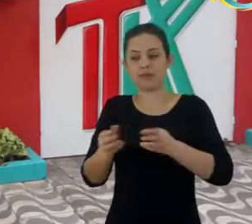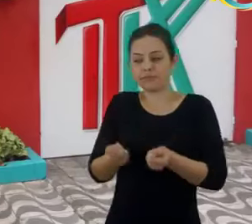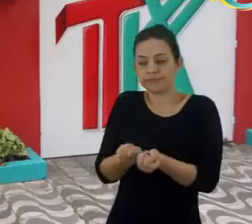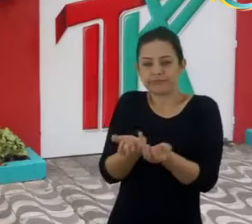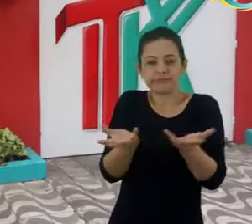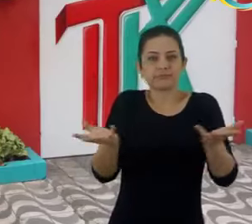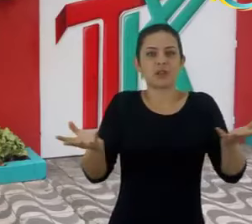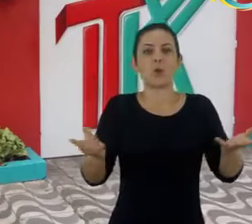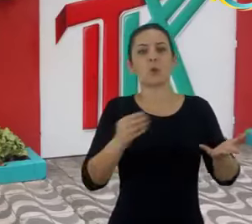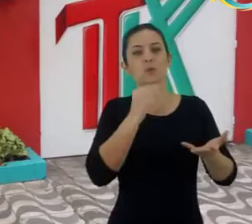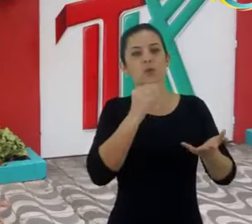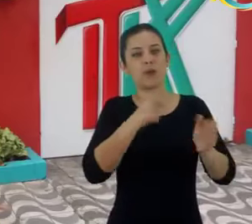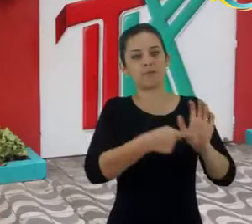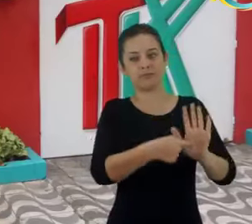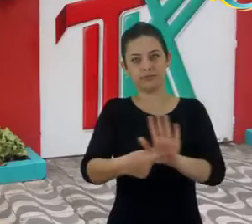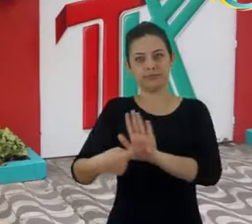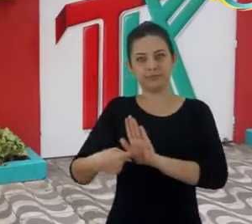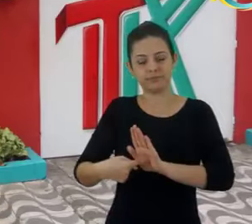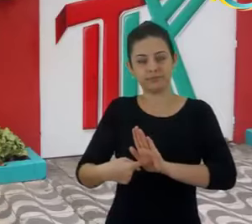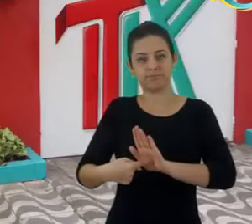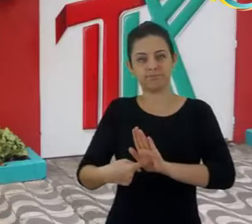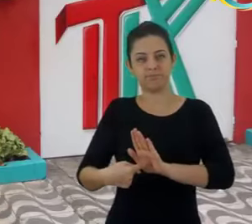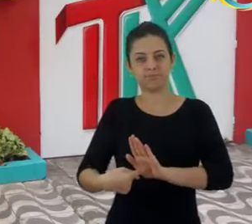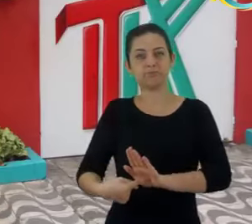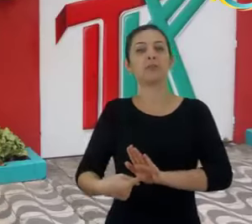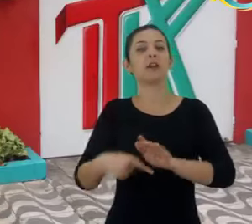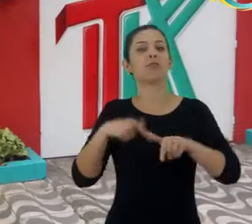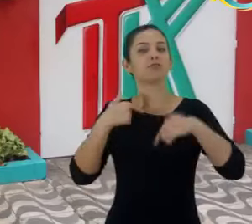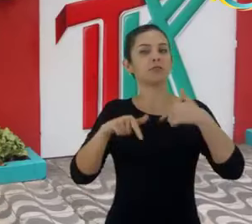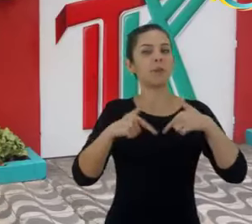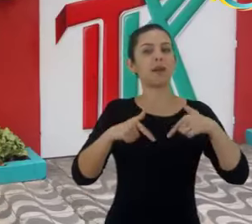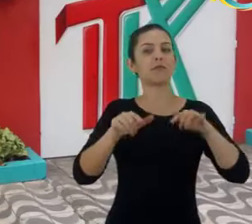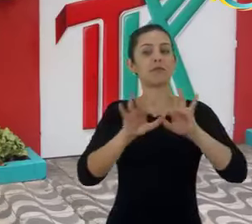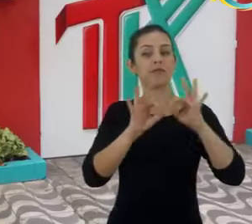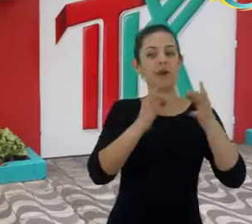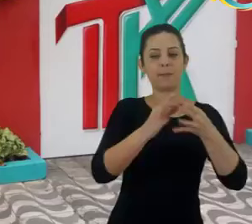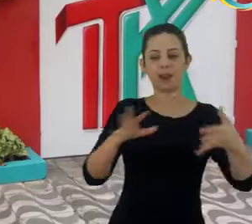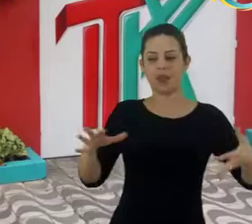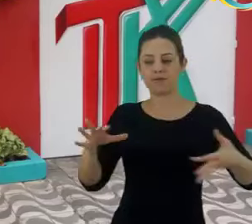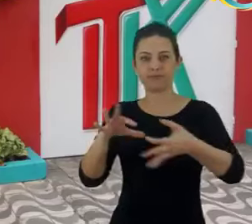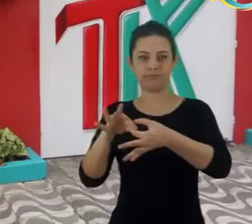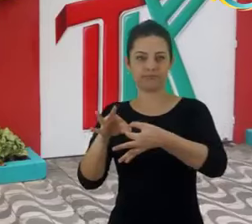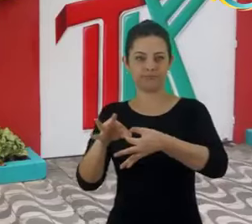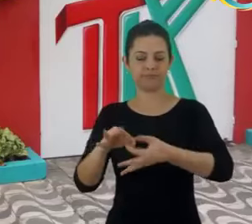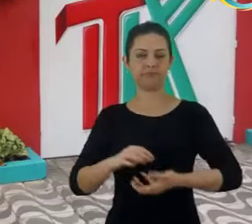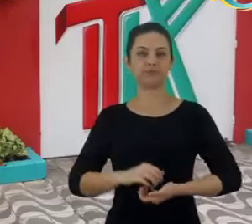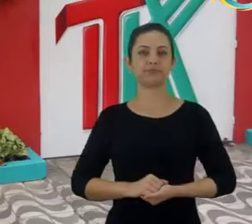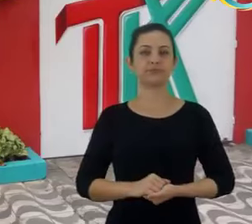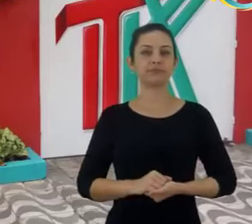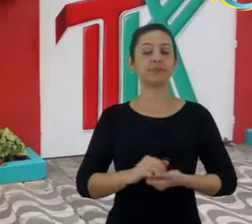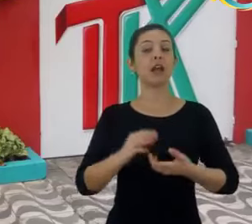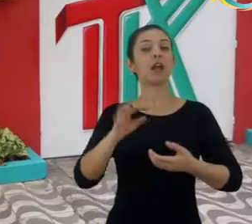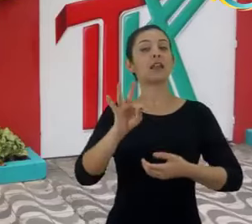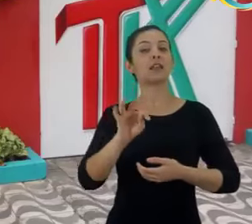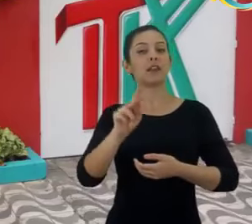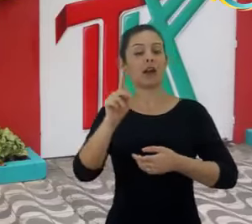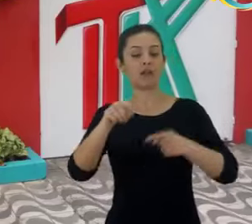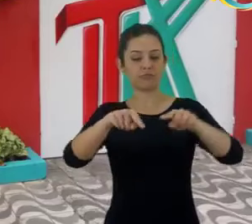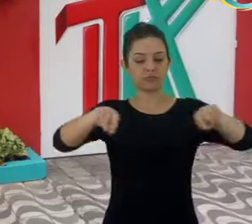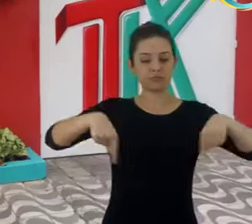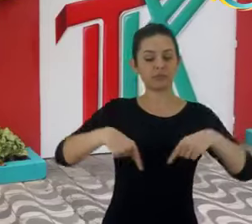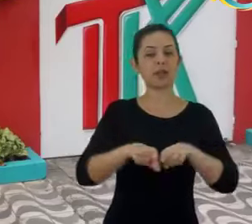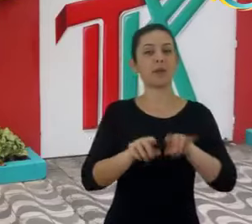gente oferece esse mundo de oportunidades para eles e trabalha em conjunto com a família. Temos aqui dentro do Espaço TK